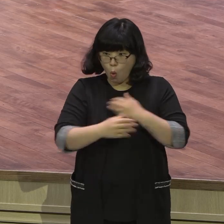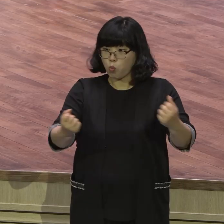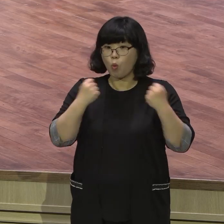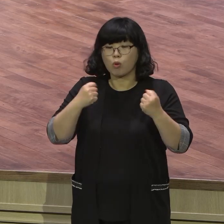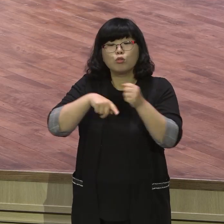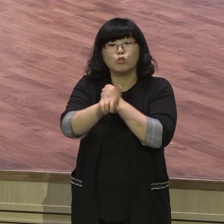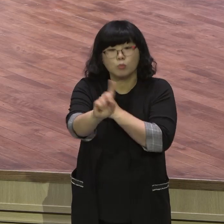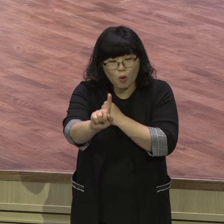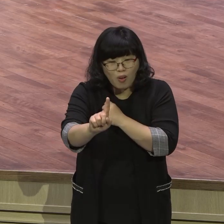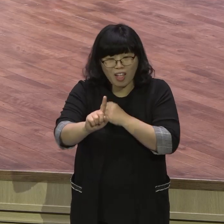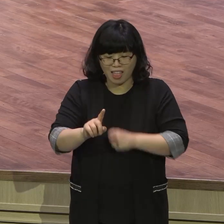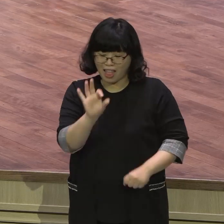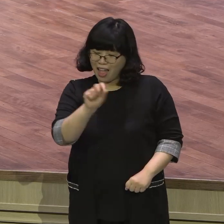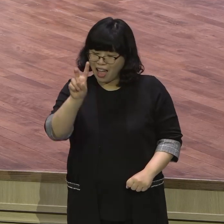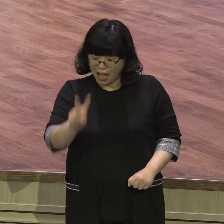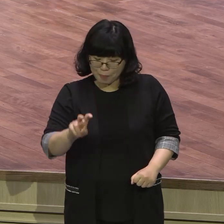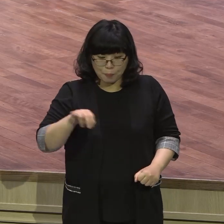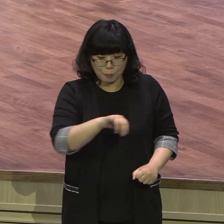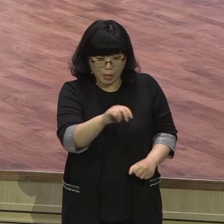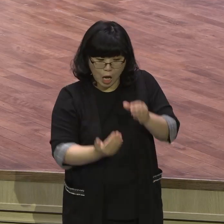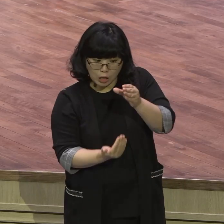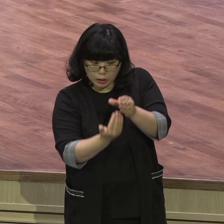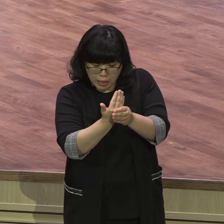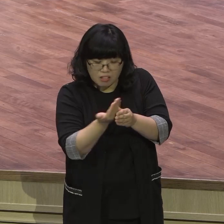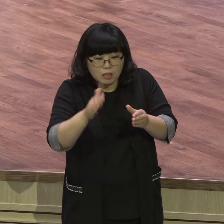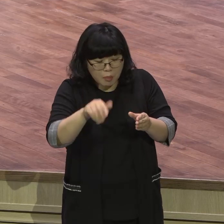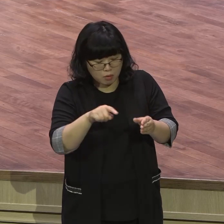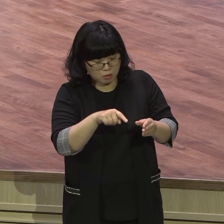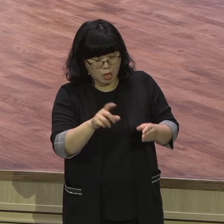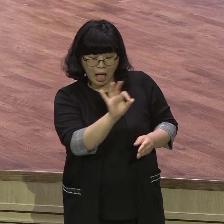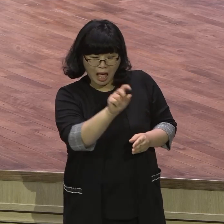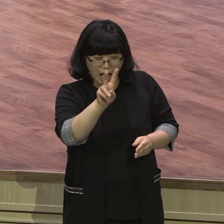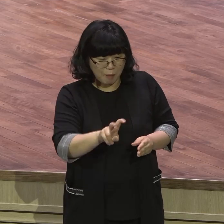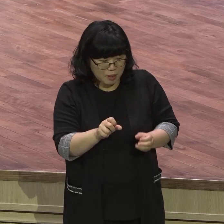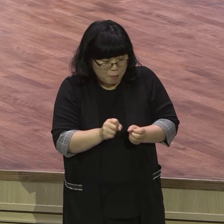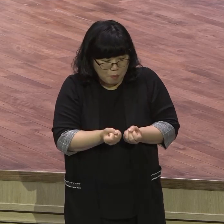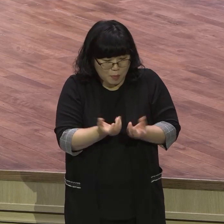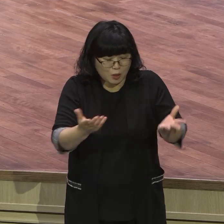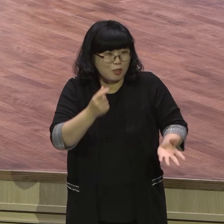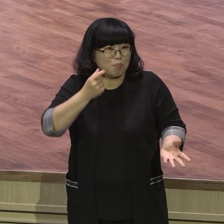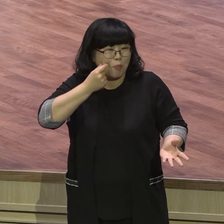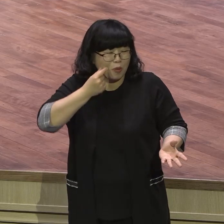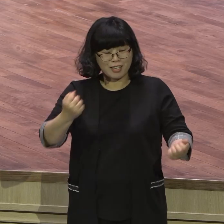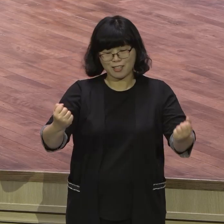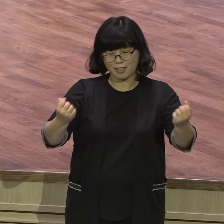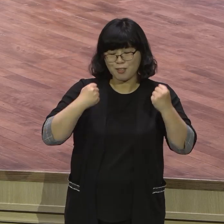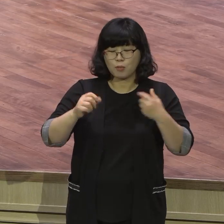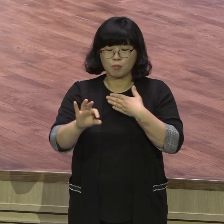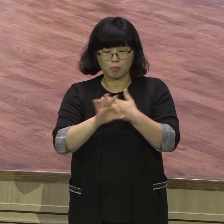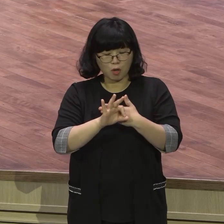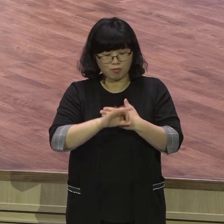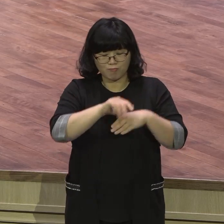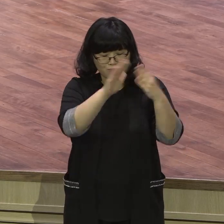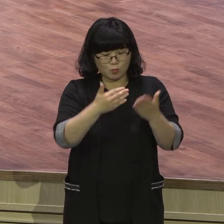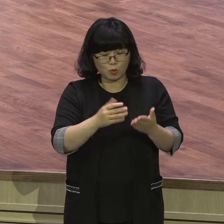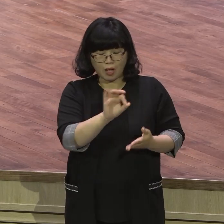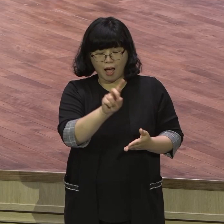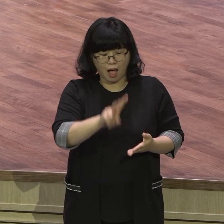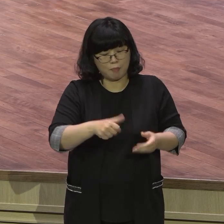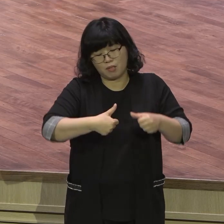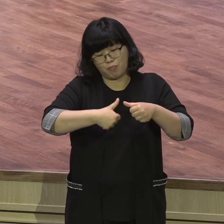유목사님하고 이번에 1박 2일을 같이 유목사님이 다 이래가지고 내가 같이 이렇게 하룻밤 자가면서 종합진단을